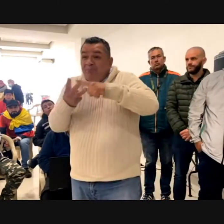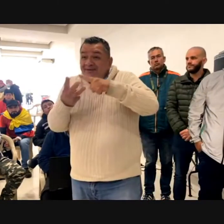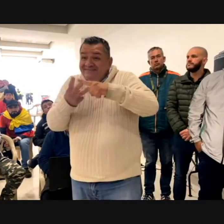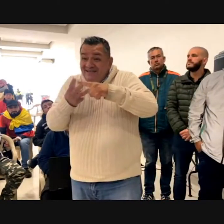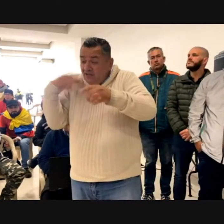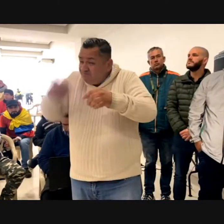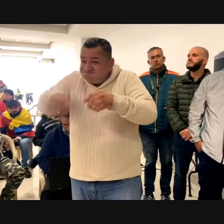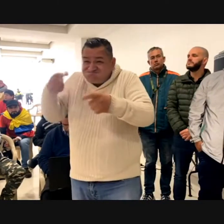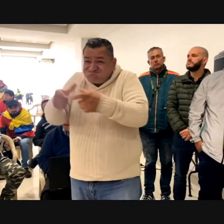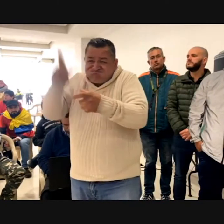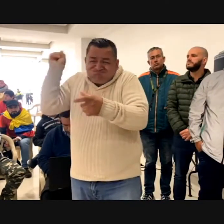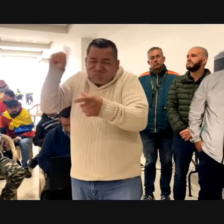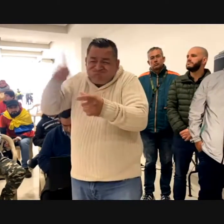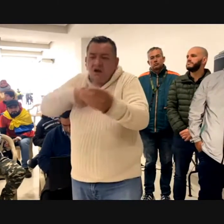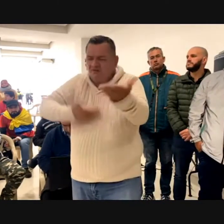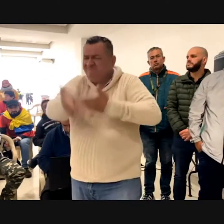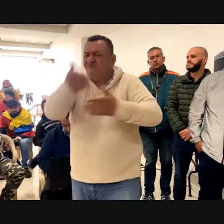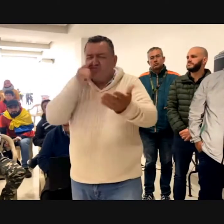pero